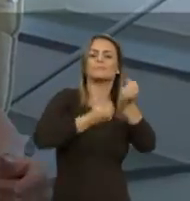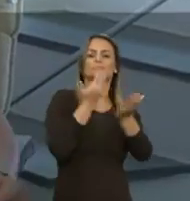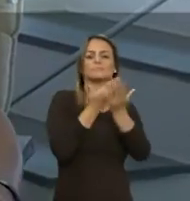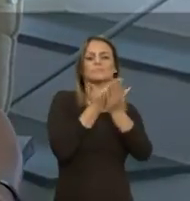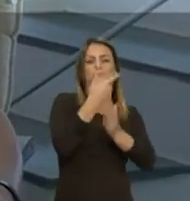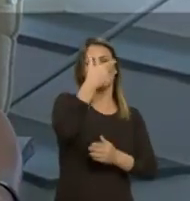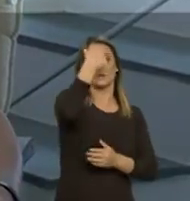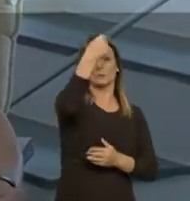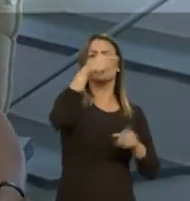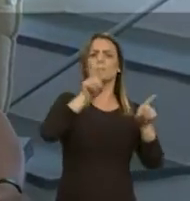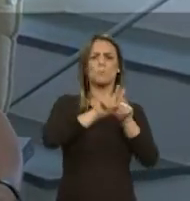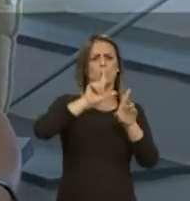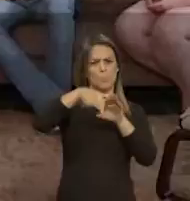tua inserção no pós-graduação.